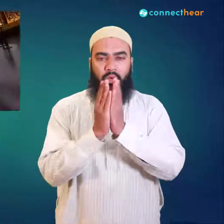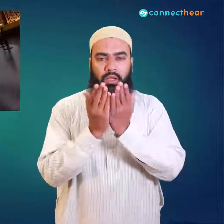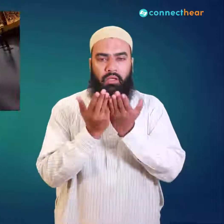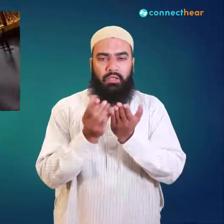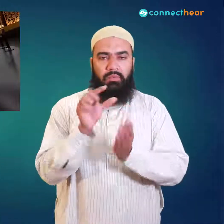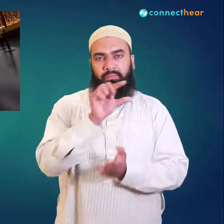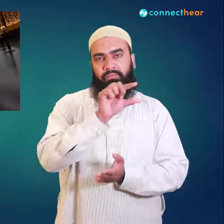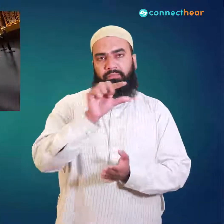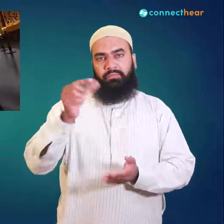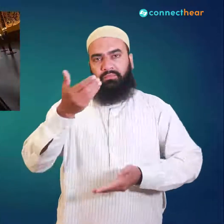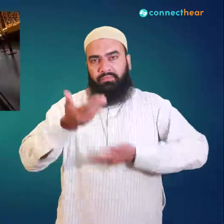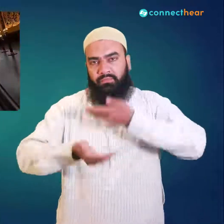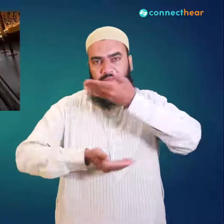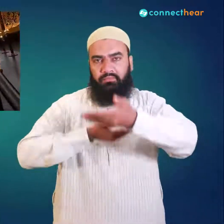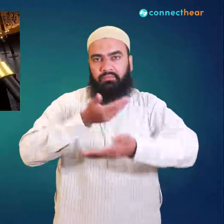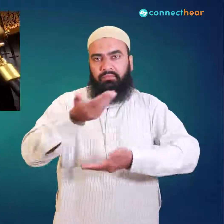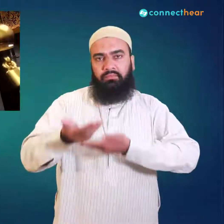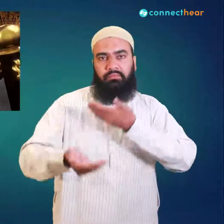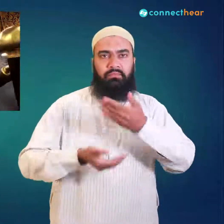افلا